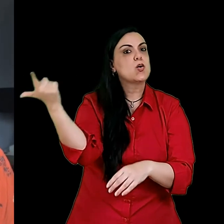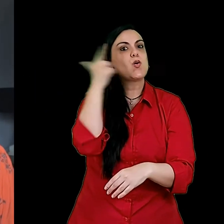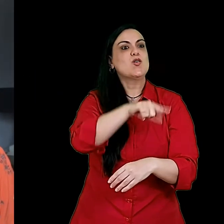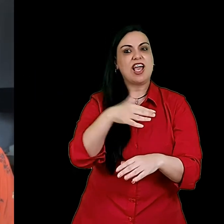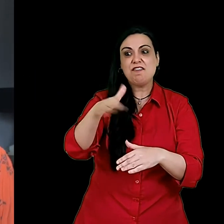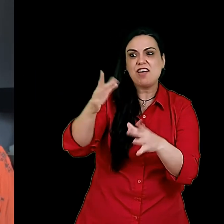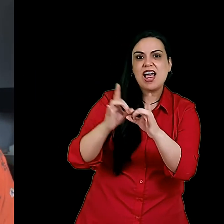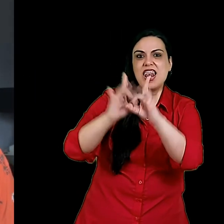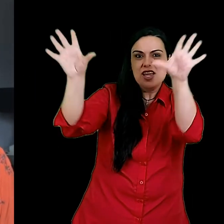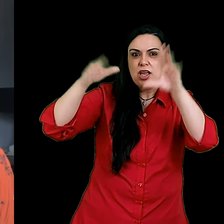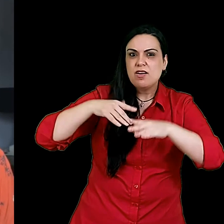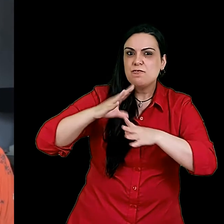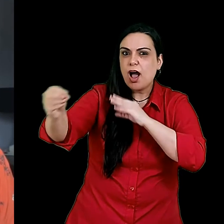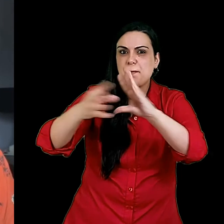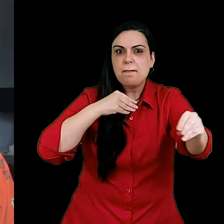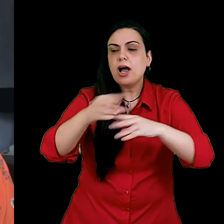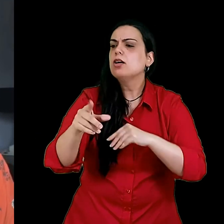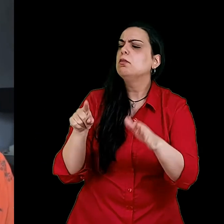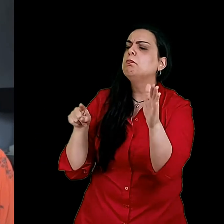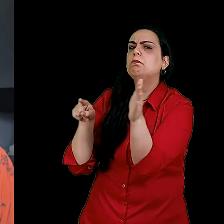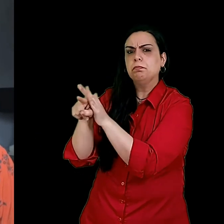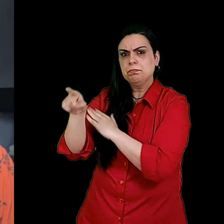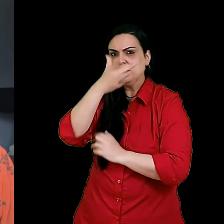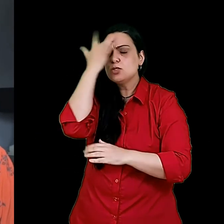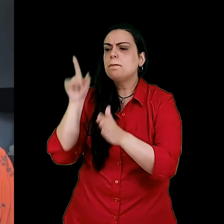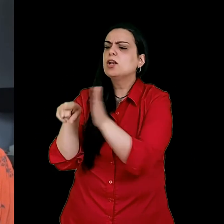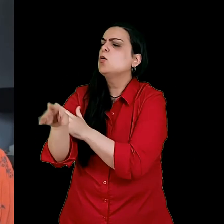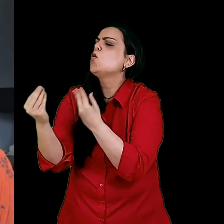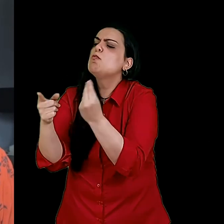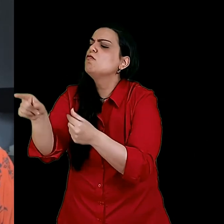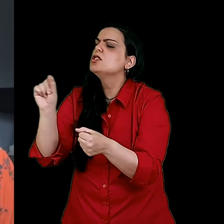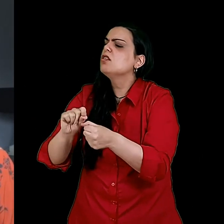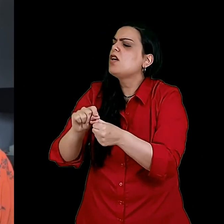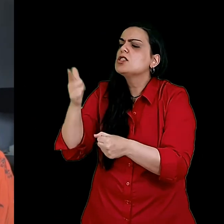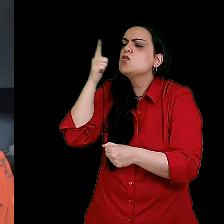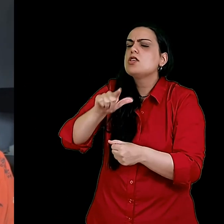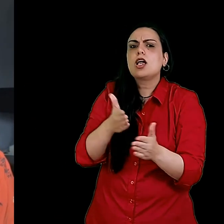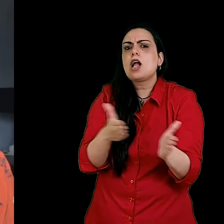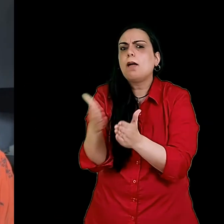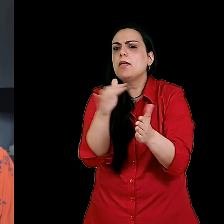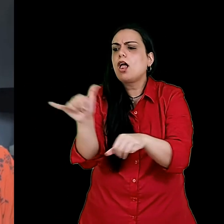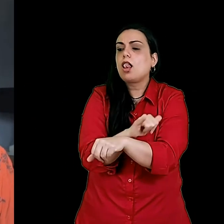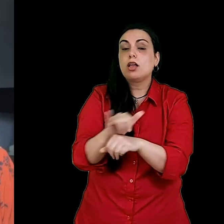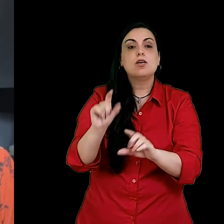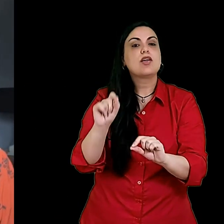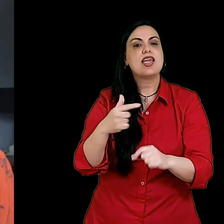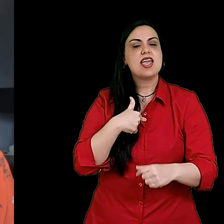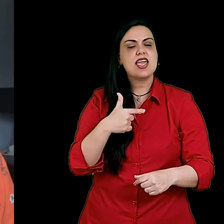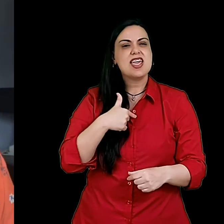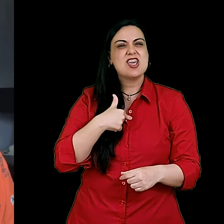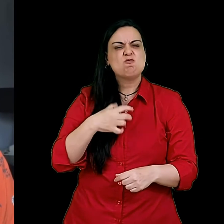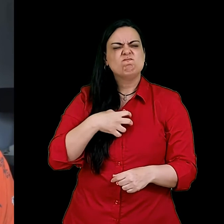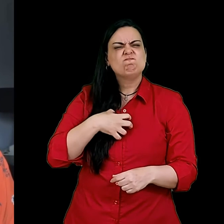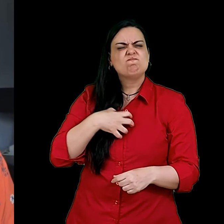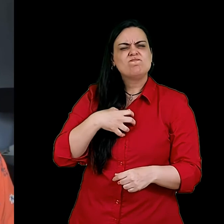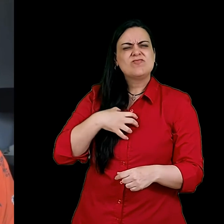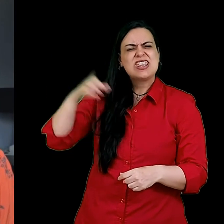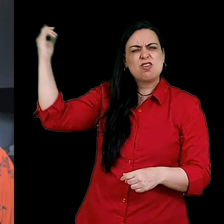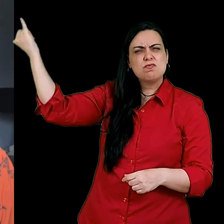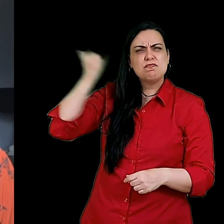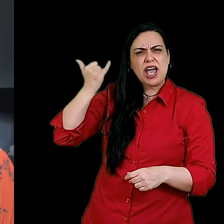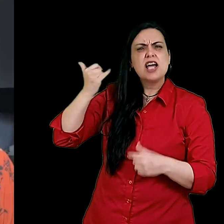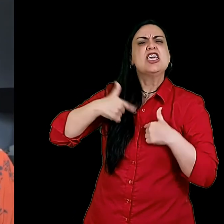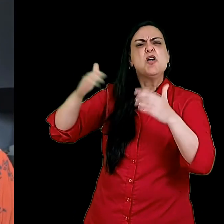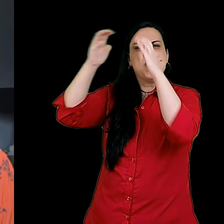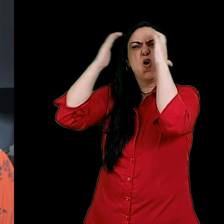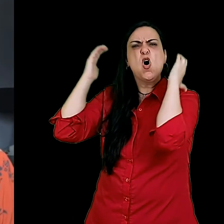e mesmo assim dando certo e conseguindo provocar a libertação, perguntaram para ela, Harriet, como é que você consegue fazer isso? E ela disse assim,